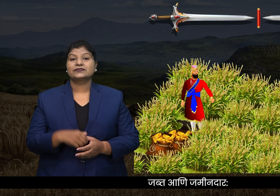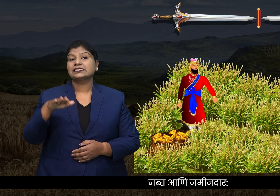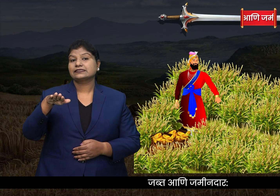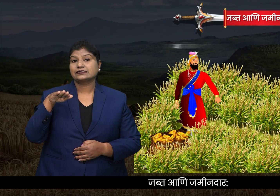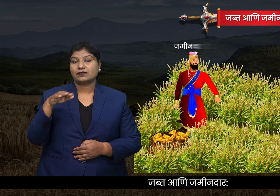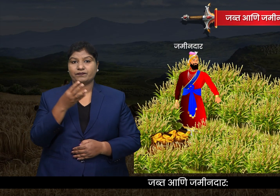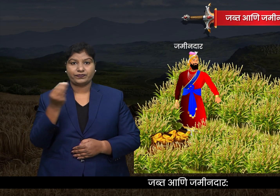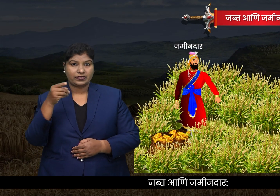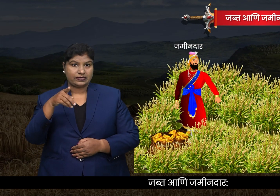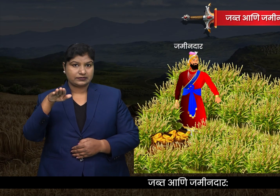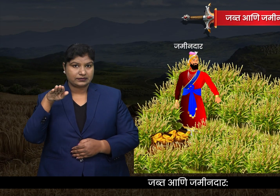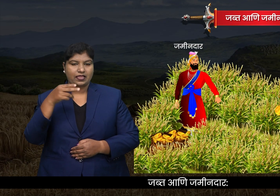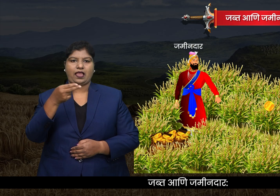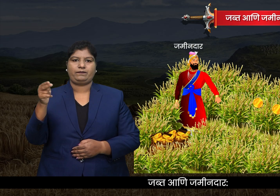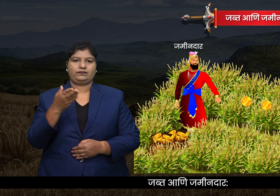जप्त आणि जमीनदार.